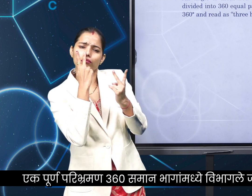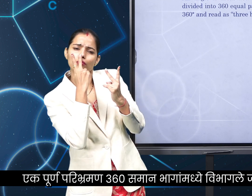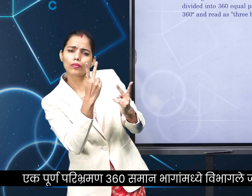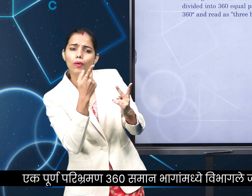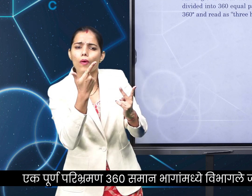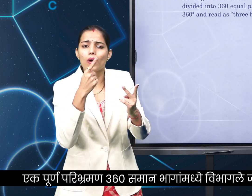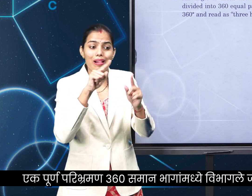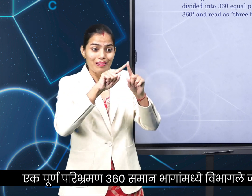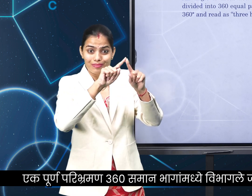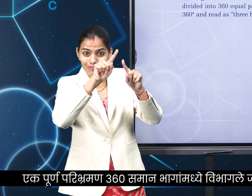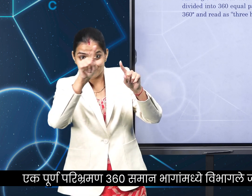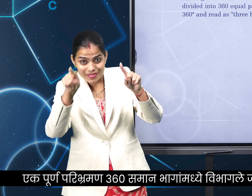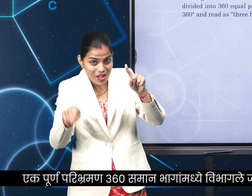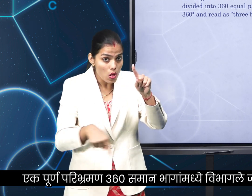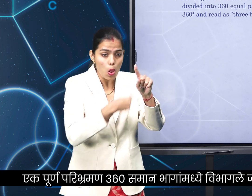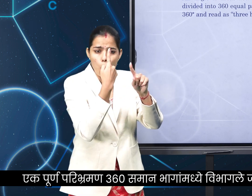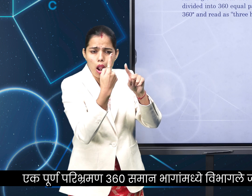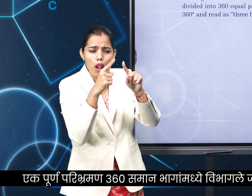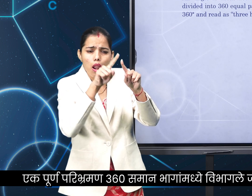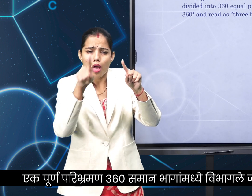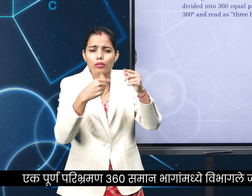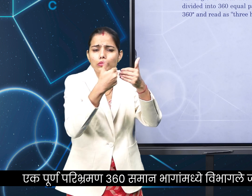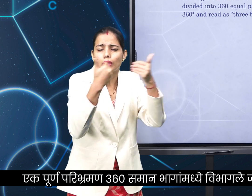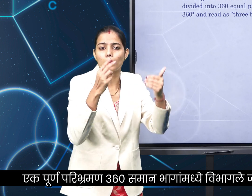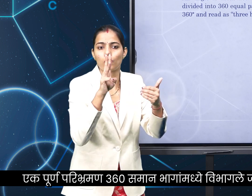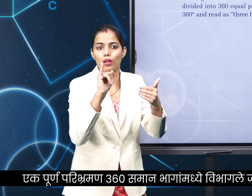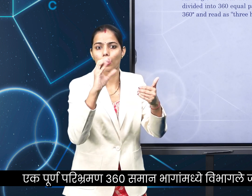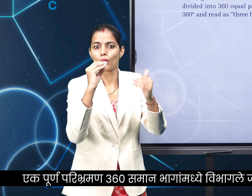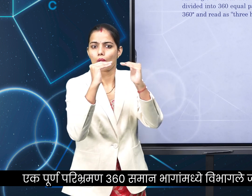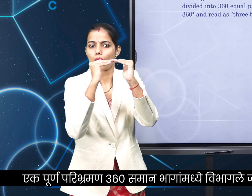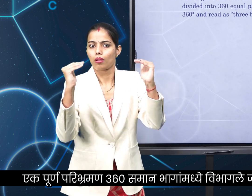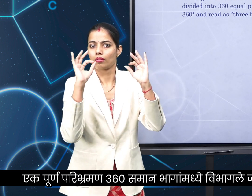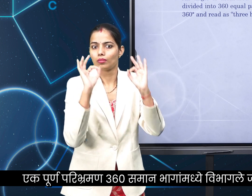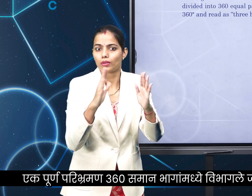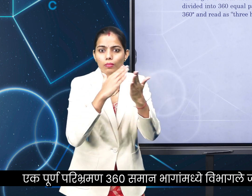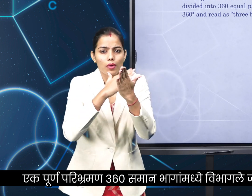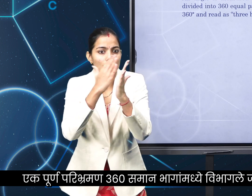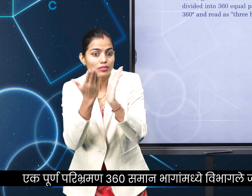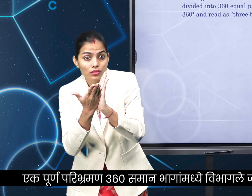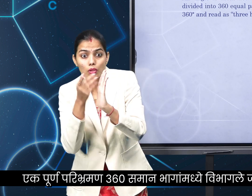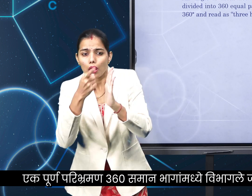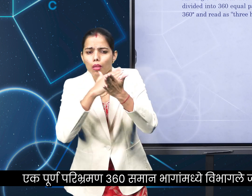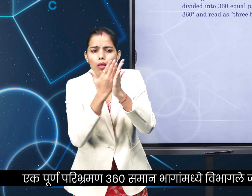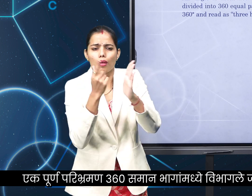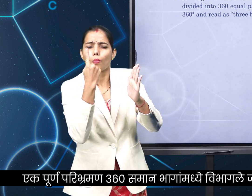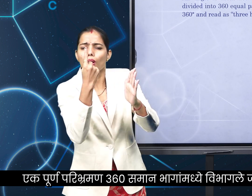एक पूर्ण परिभ्रमण 360 समान भागांमध्ये विभागले जाते, म्हणून प्रत्येक भाग 1 अंश असतो.